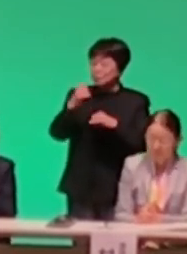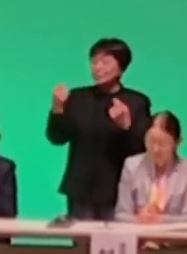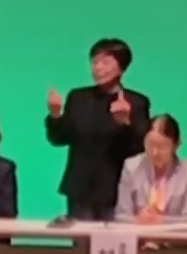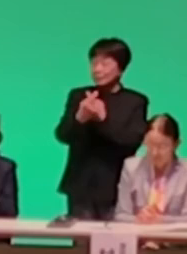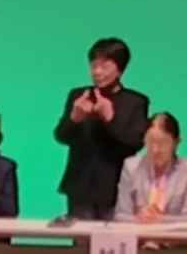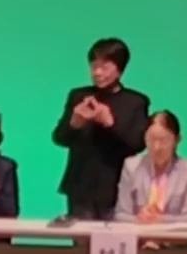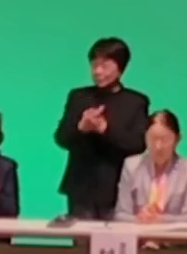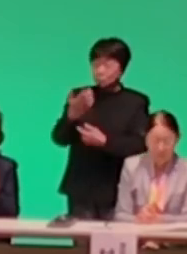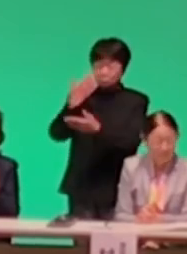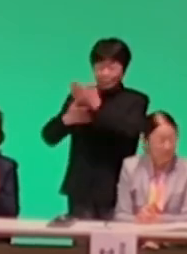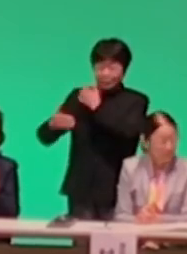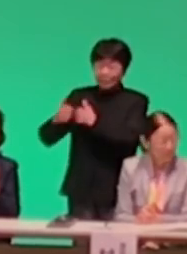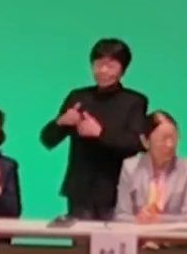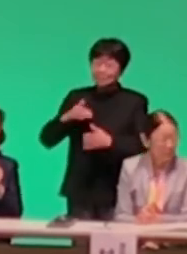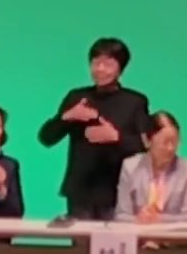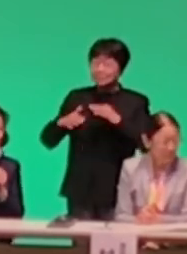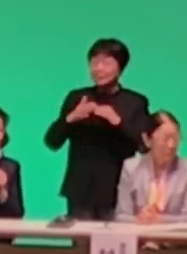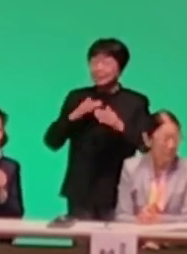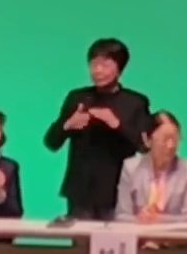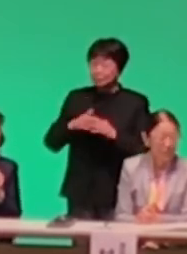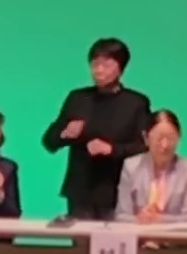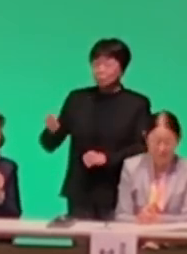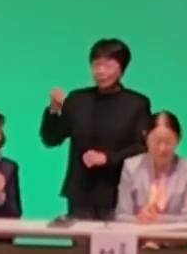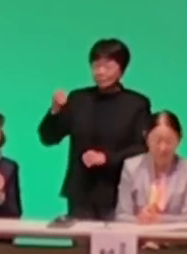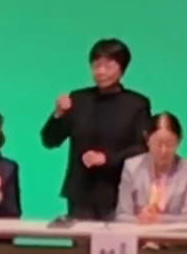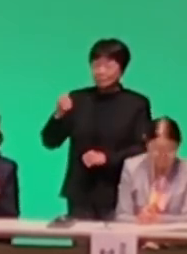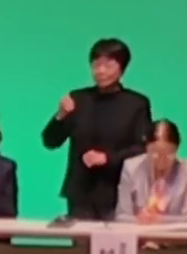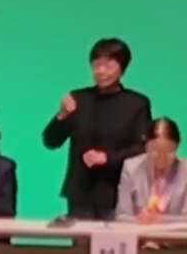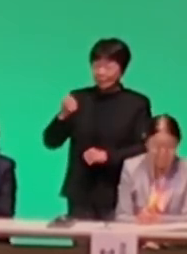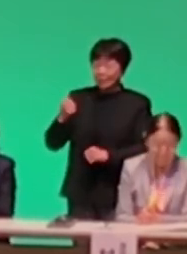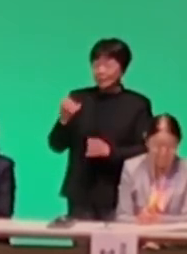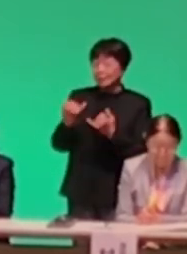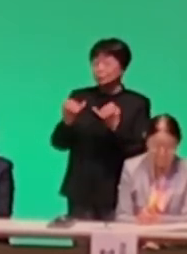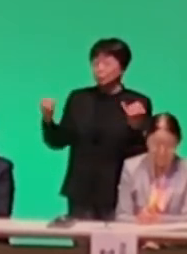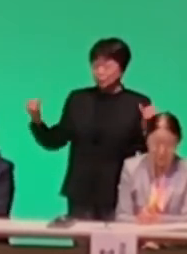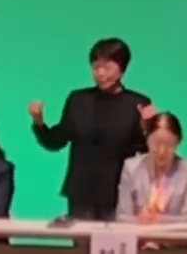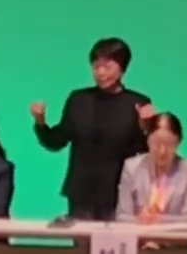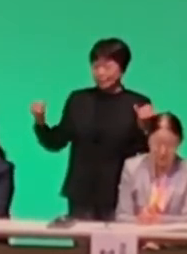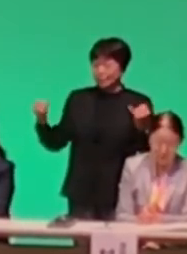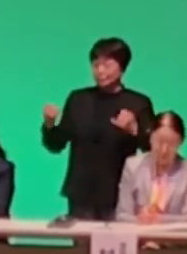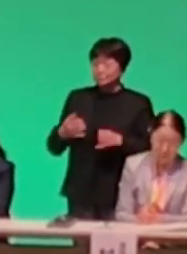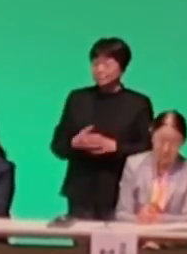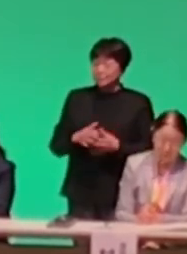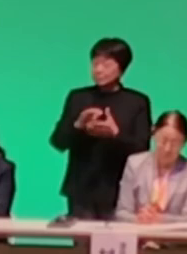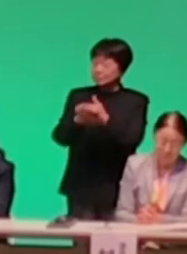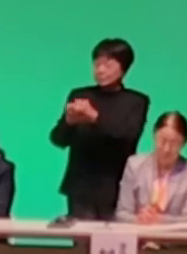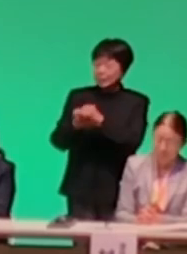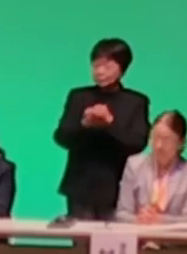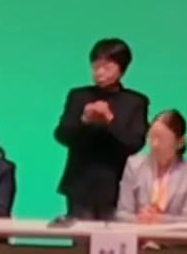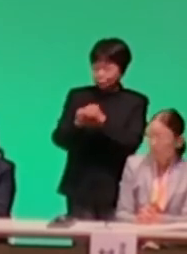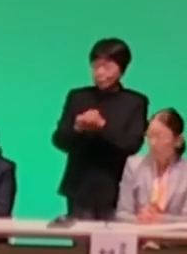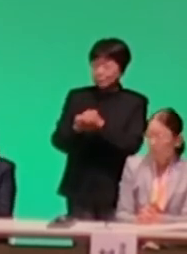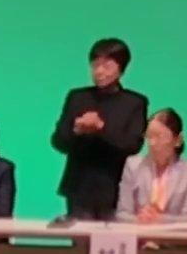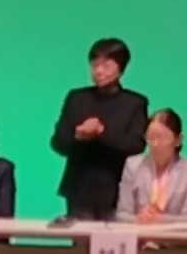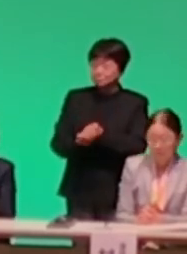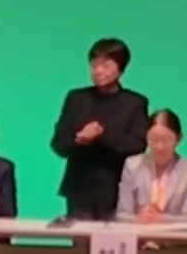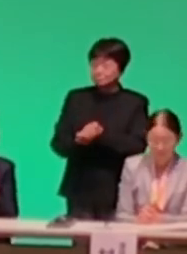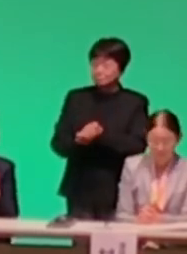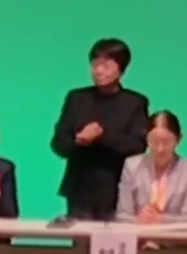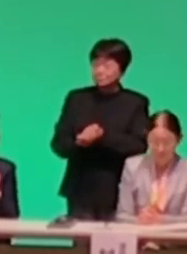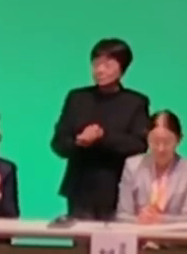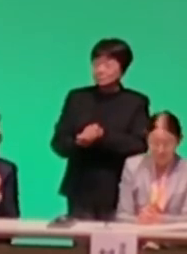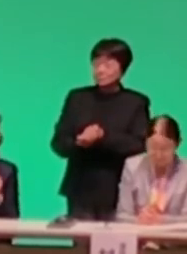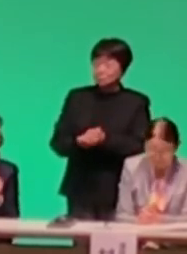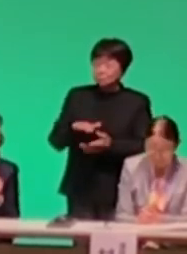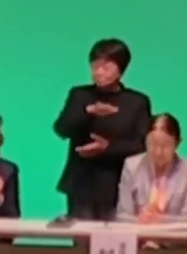やっぱ本当にかけ根なしでつながった女性 との友情が、まあ、その人たちって何があってもあん